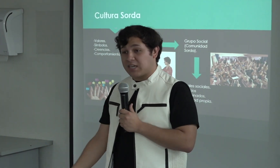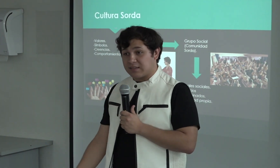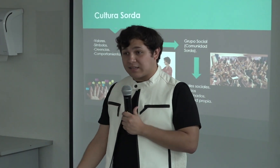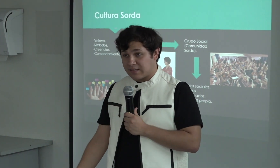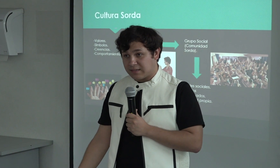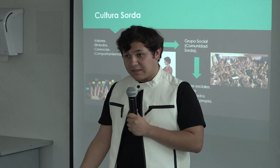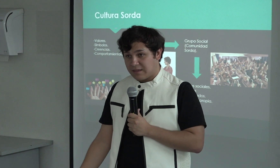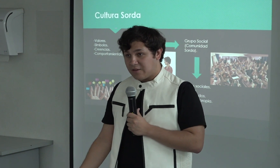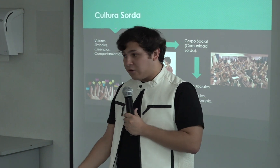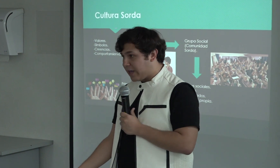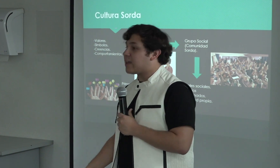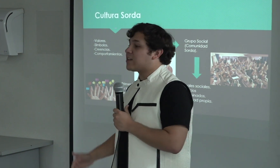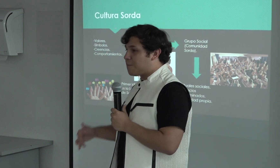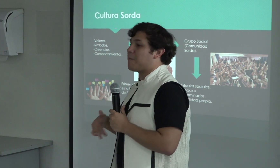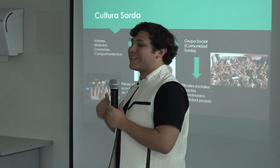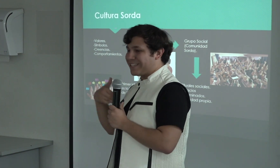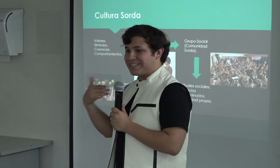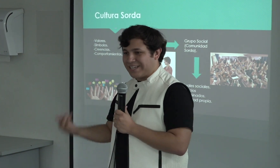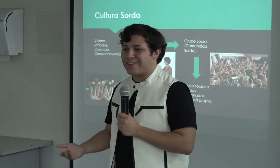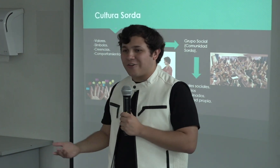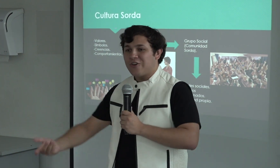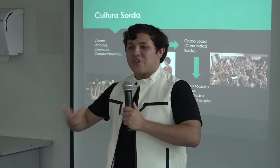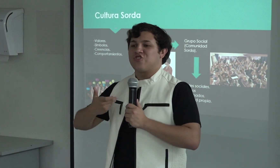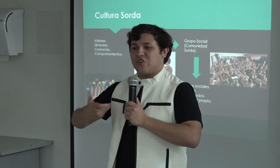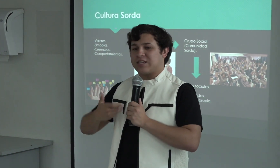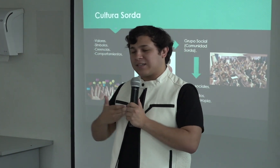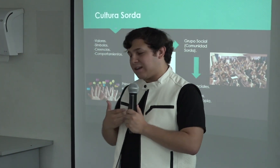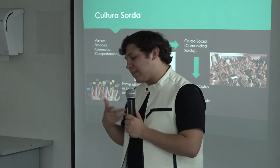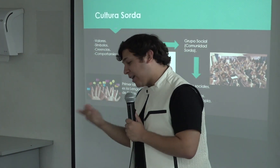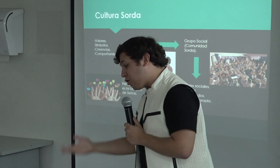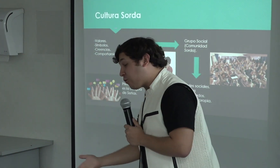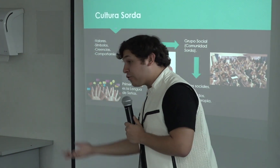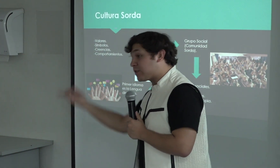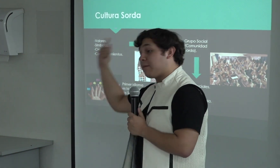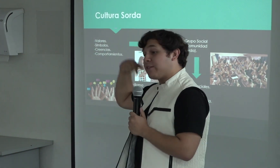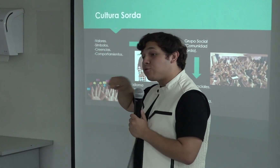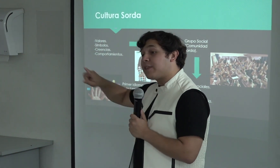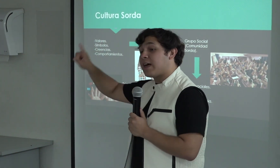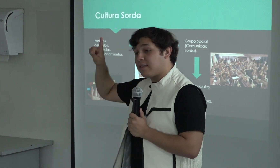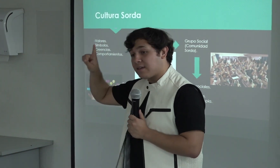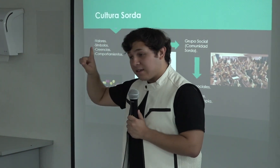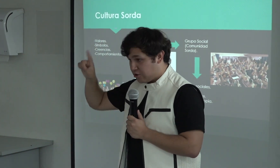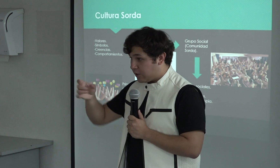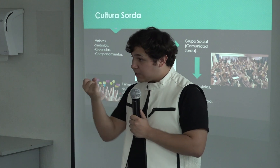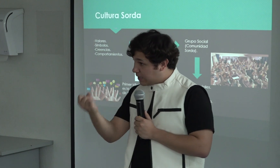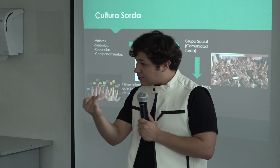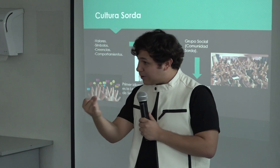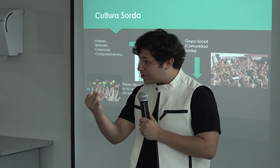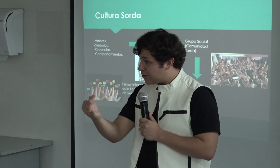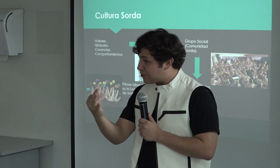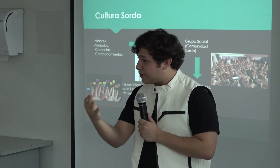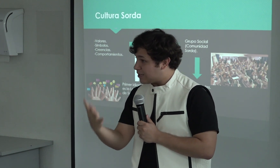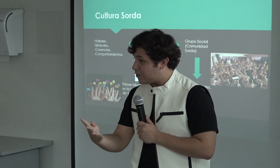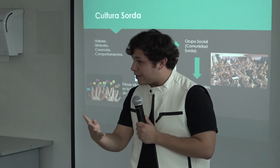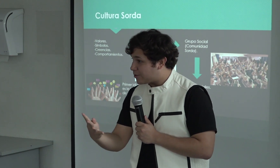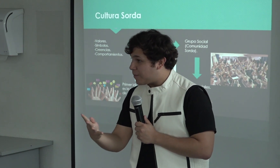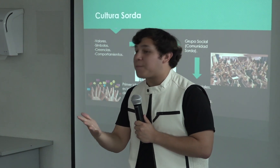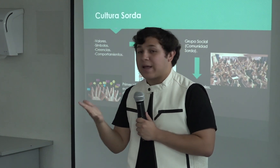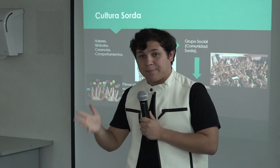oyente. ¿Ok? Es más sencillo yo decirles que yo cuando estaba en tu edad, yo hice esto, esto, esto y esto y esto para